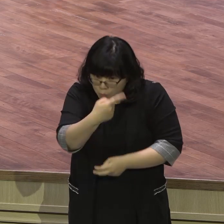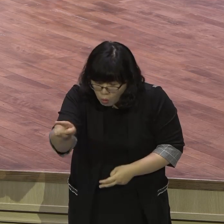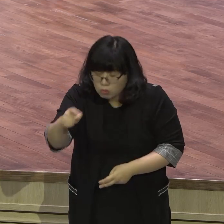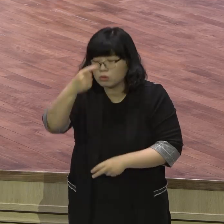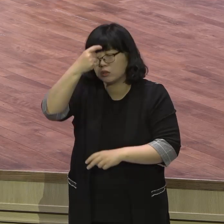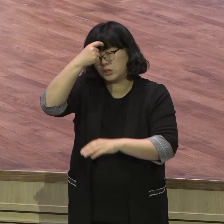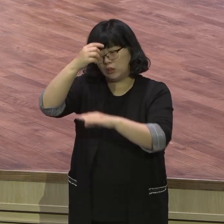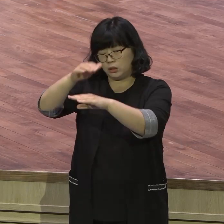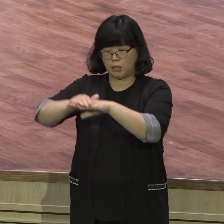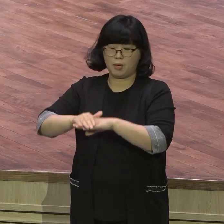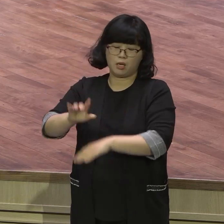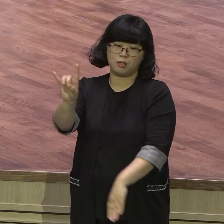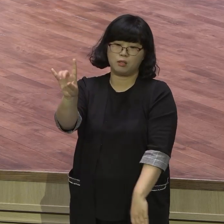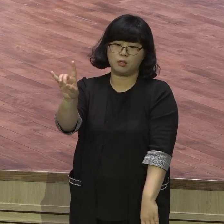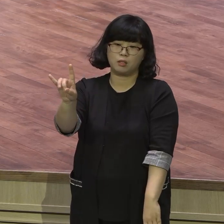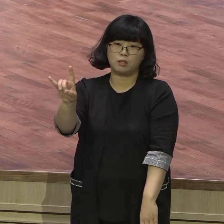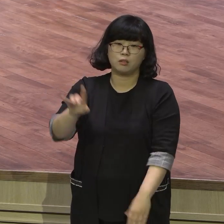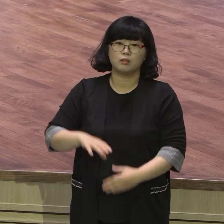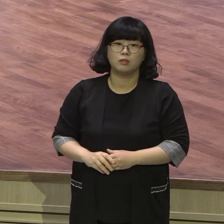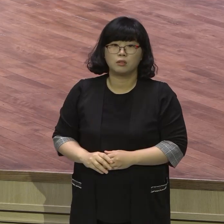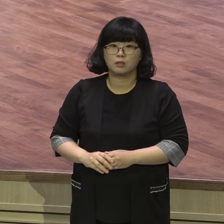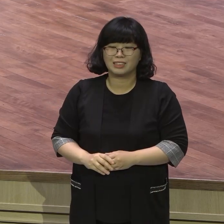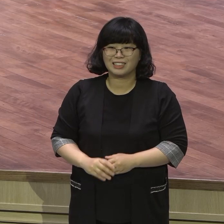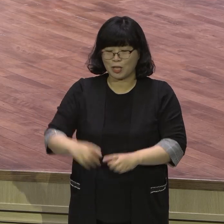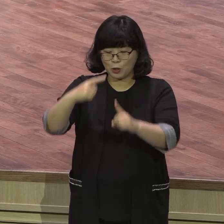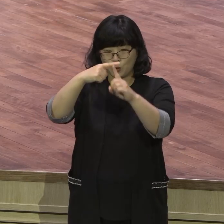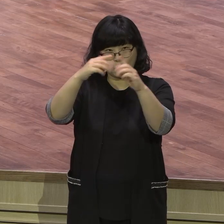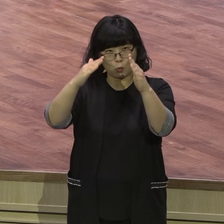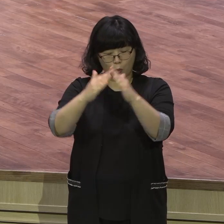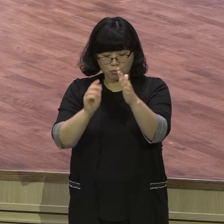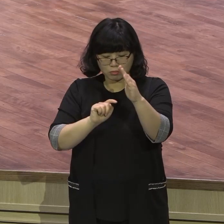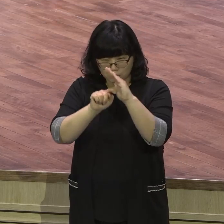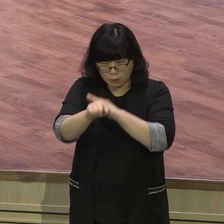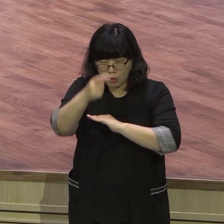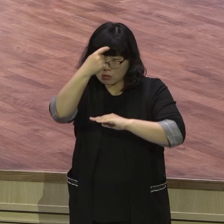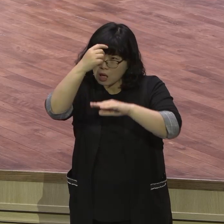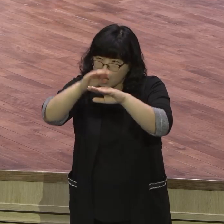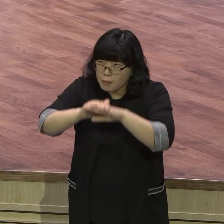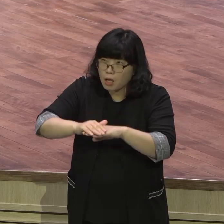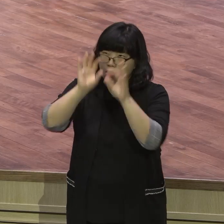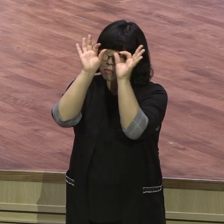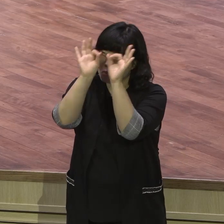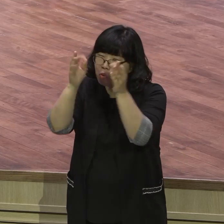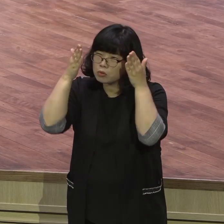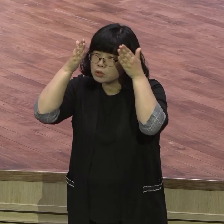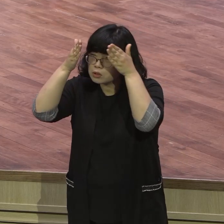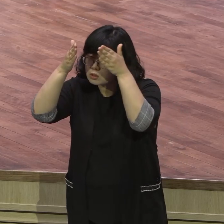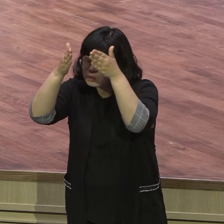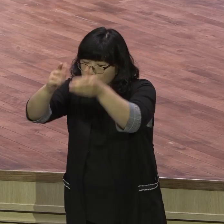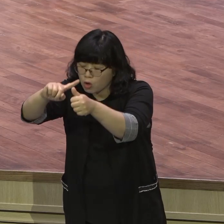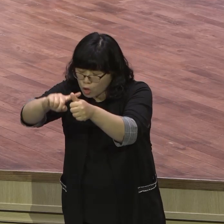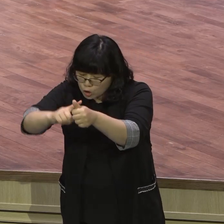예배 교회에서 하는 이 드리는 예배만 다 참석해도 체질이 바뀔 수 있어요.